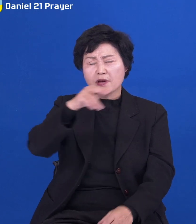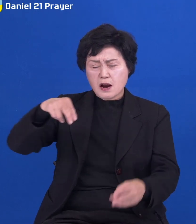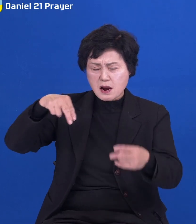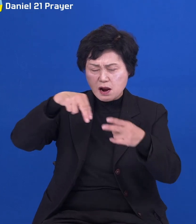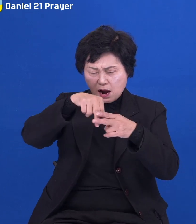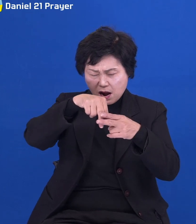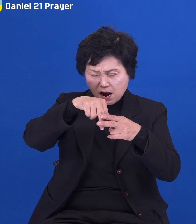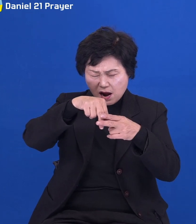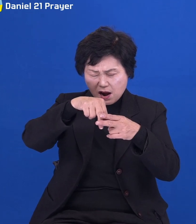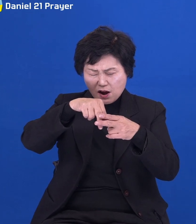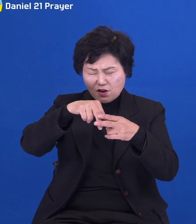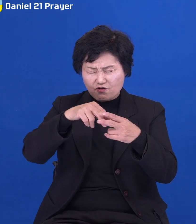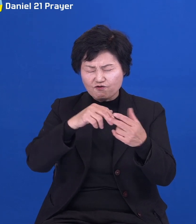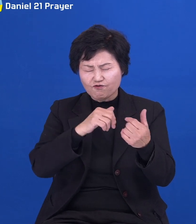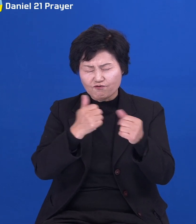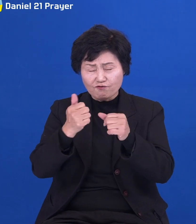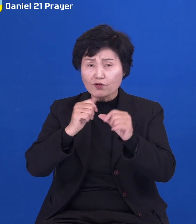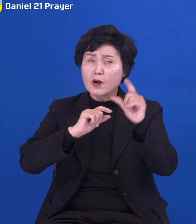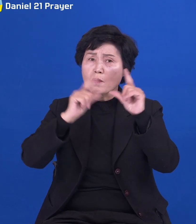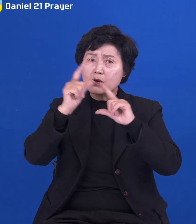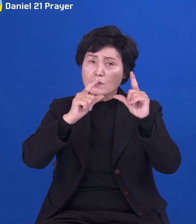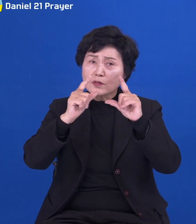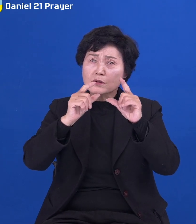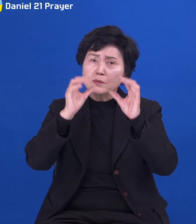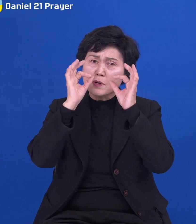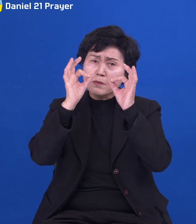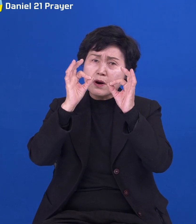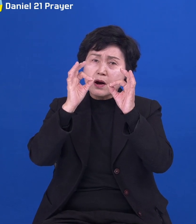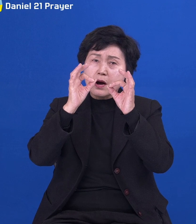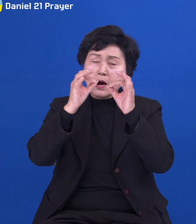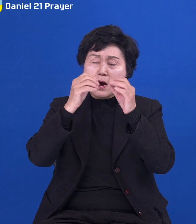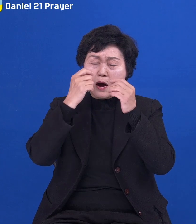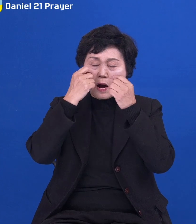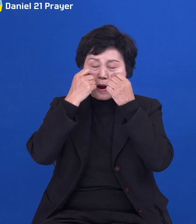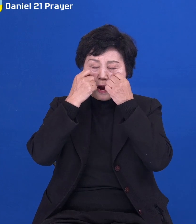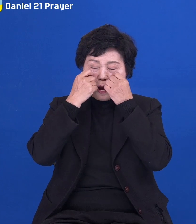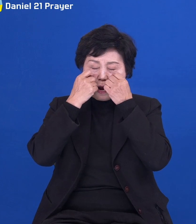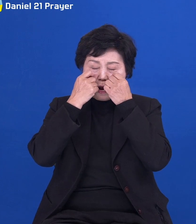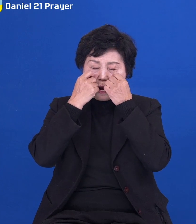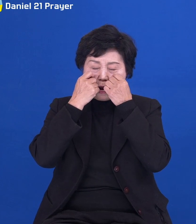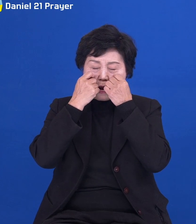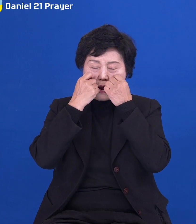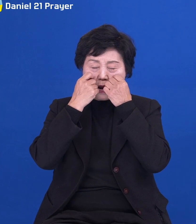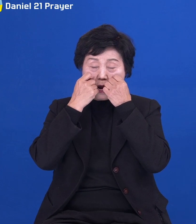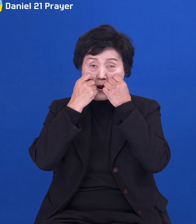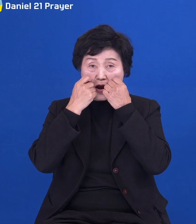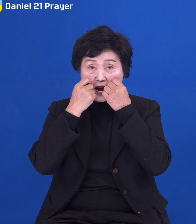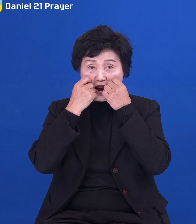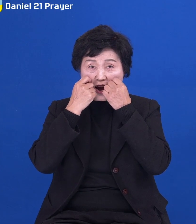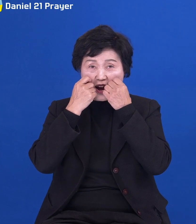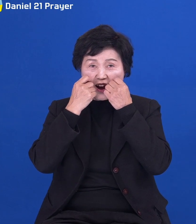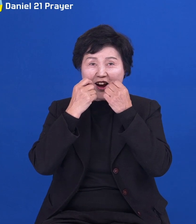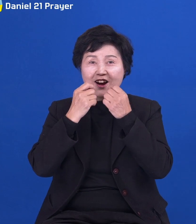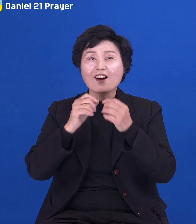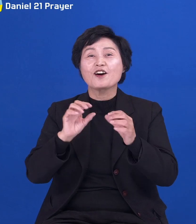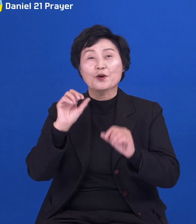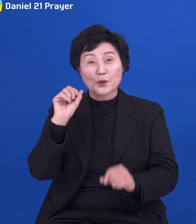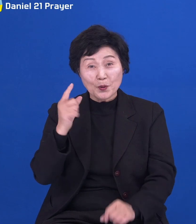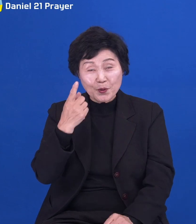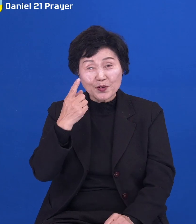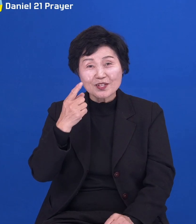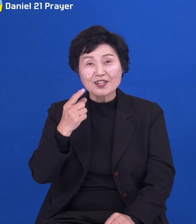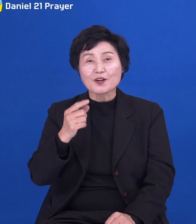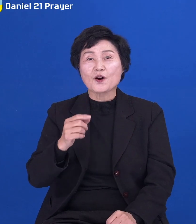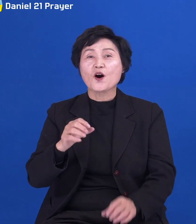제 친구도 울고 있는 거예요. 그래서 이런 연으로 돼가지고 중국의 전도사님 소개로 어느 산에 있는 가수원으로